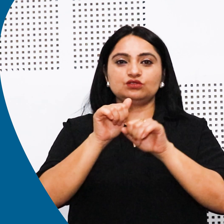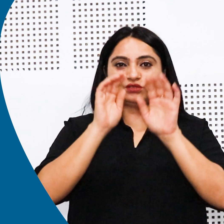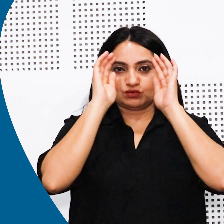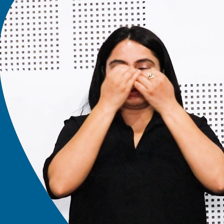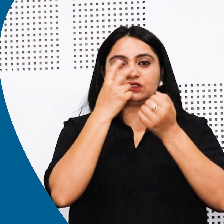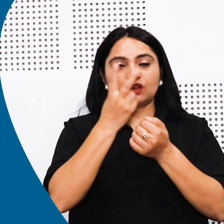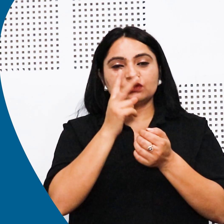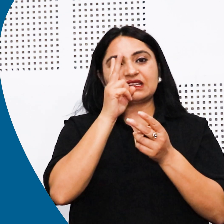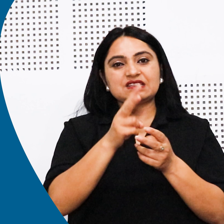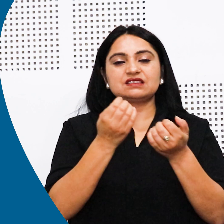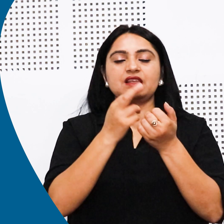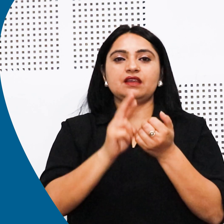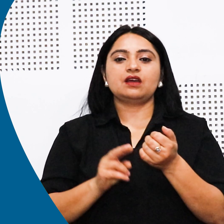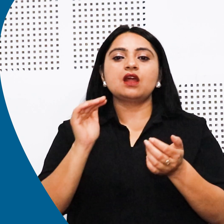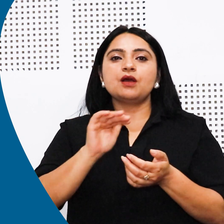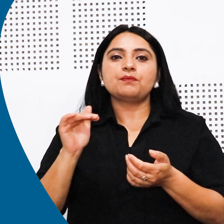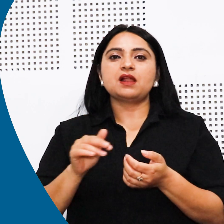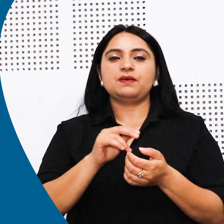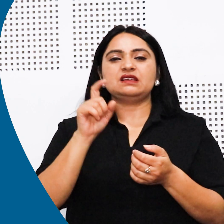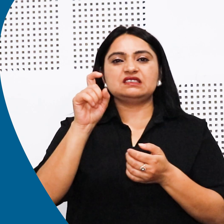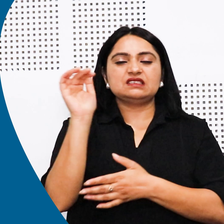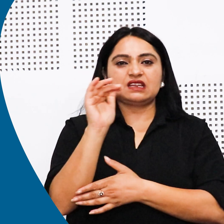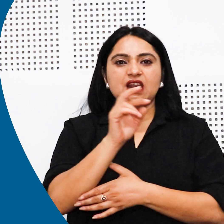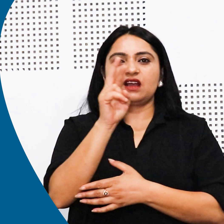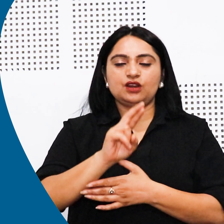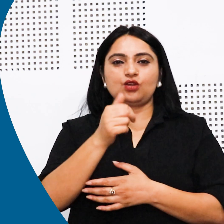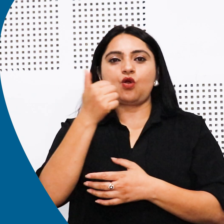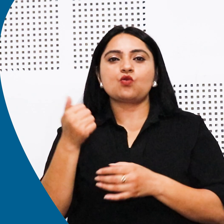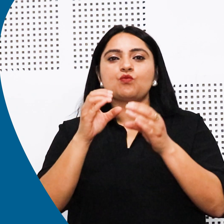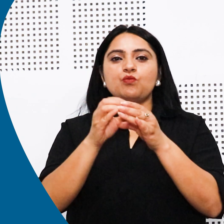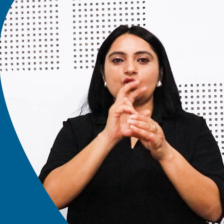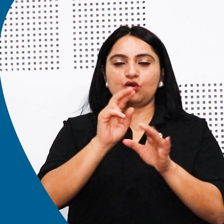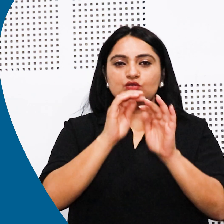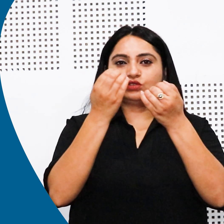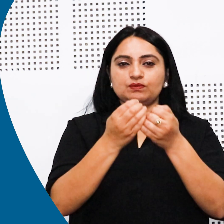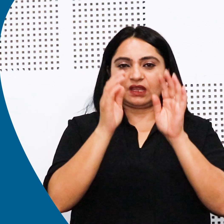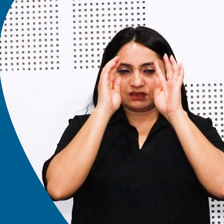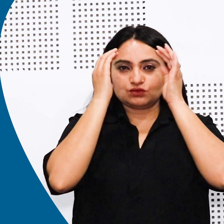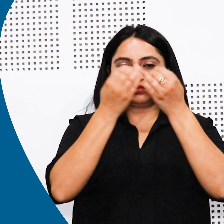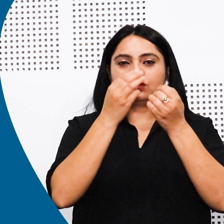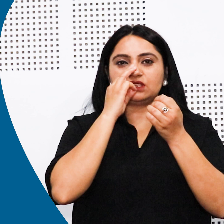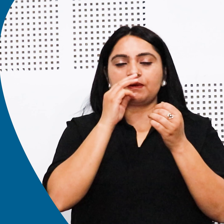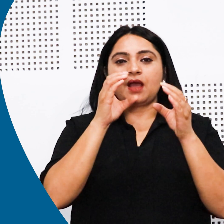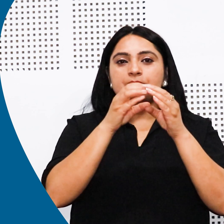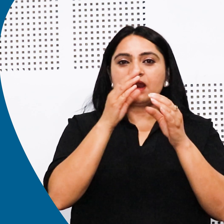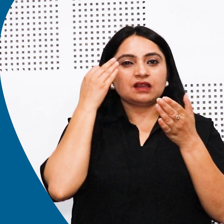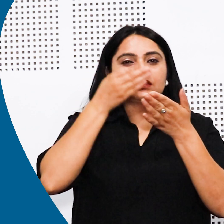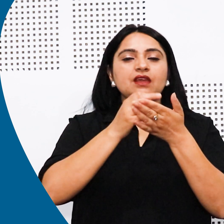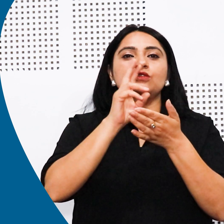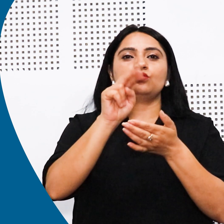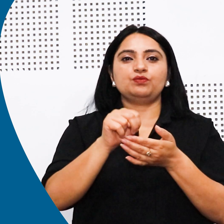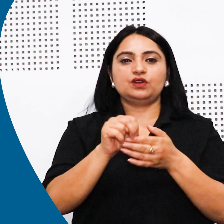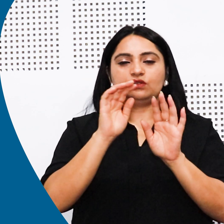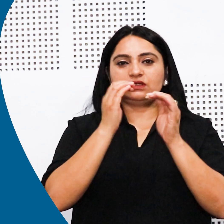सुरक्षा खोज्छन् त्यसै गरी बालबालिका, ज्येष्ठ नागरिक तथा अरू वर्ग र समुदायको सुरक्षामा पालिकाले ध्यान दिनु